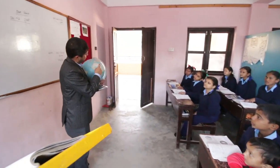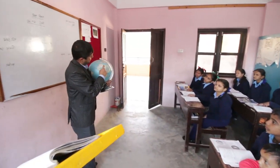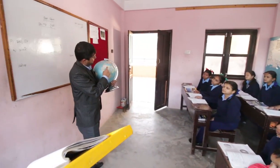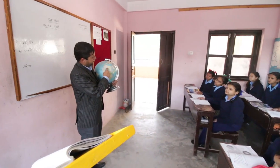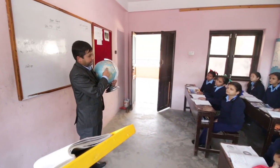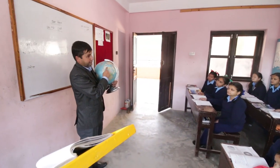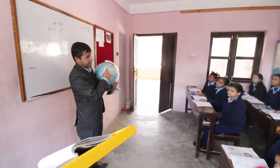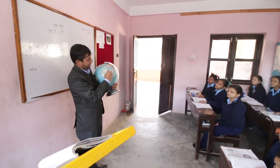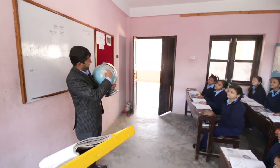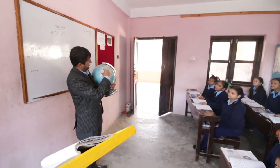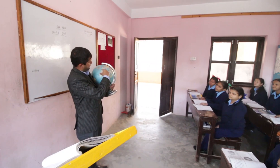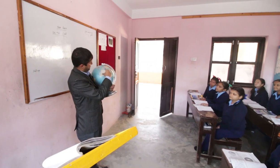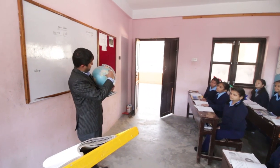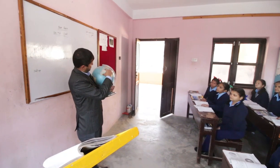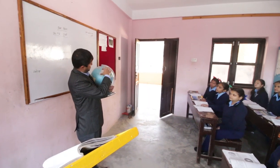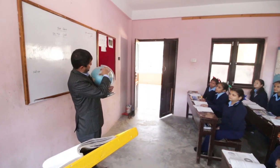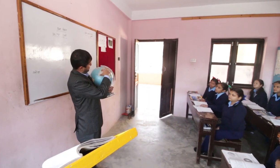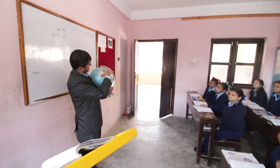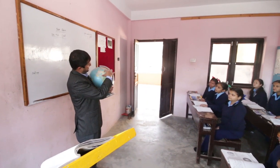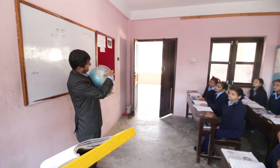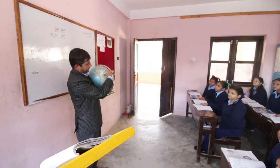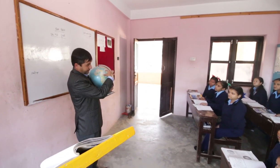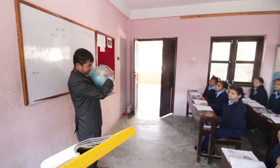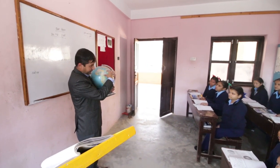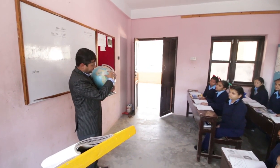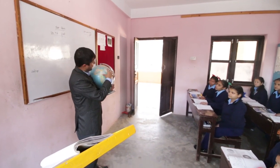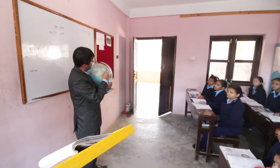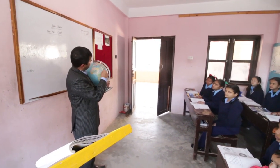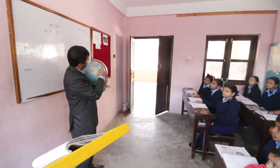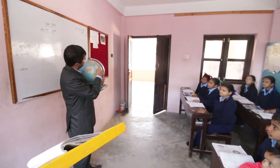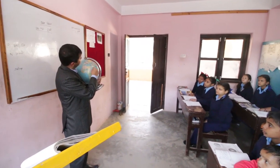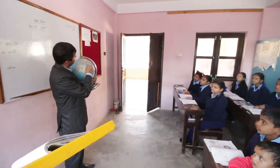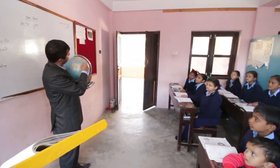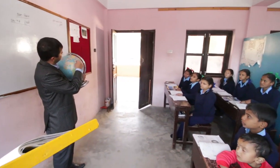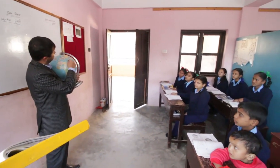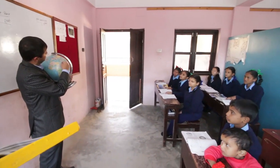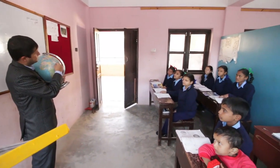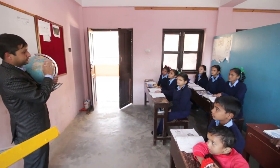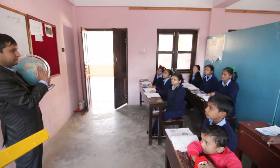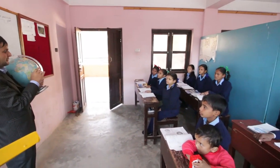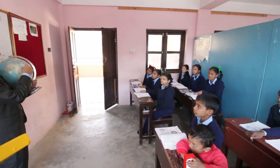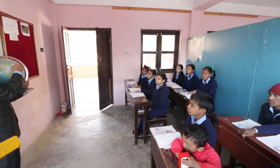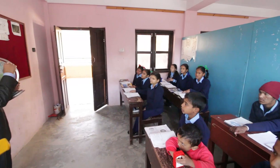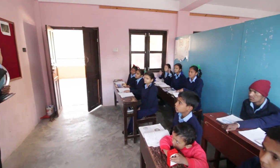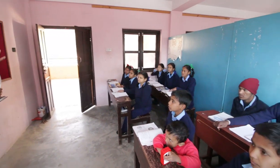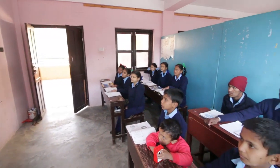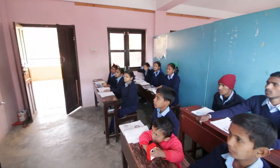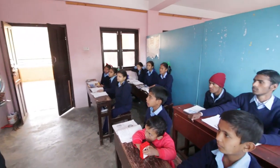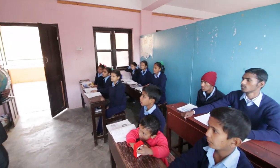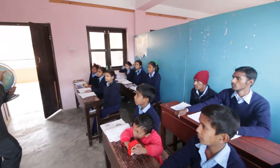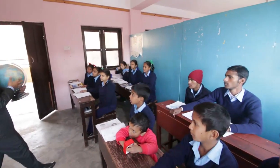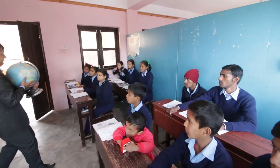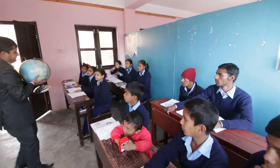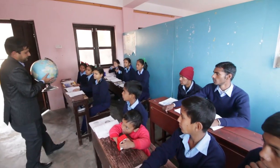रिपोर्टिङको क्रममा हामीले राष्ट्रिय बहिरा महासङ्घका केन्द्रीय अध्यक्ष तथा धौलागिरी बहिरा आवासीय विद्यालयका